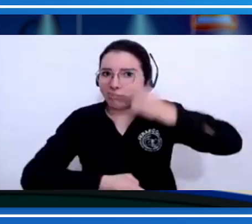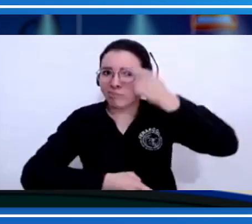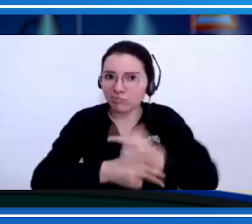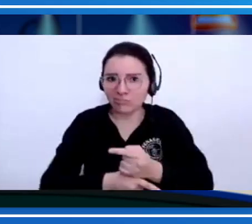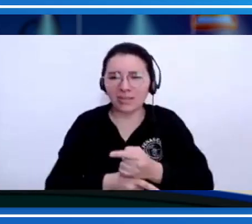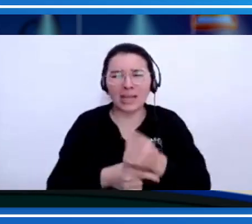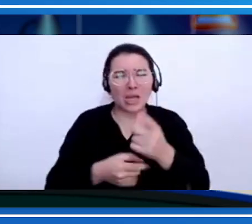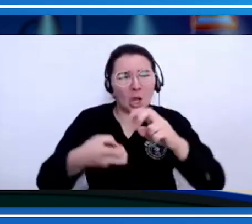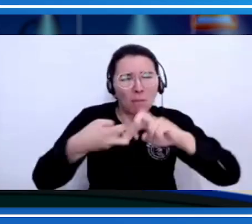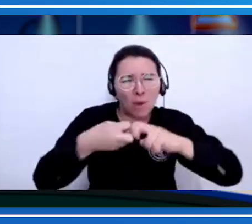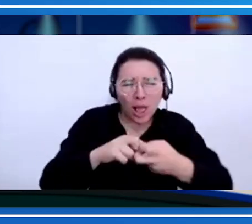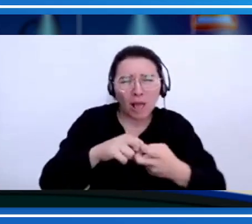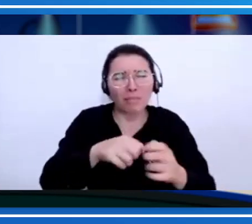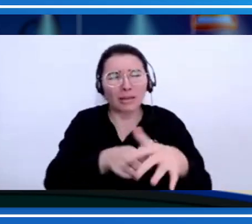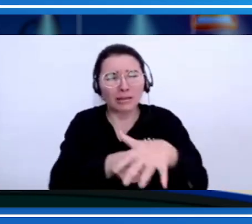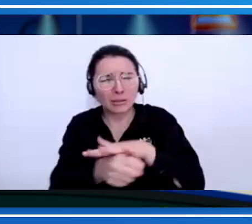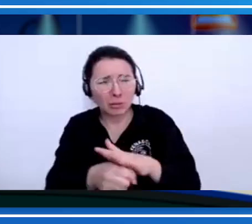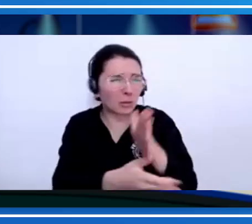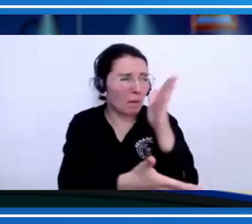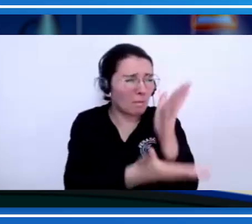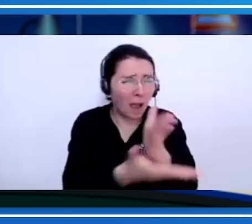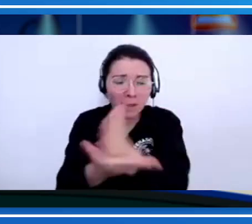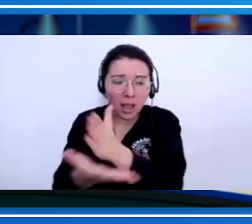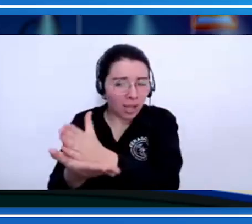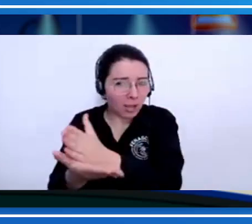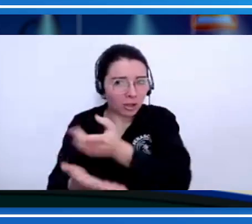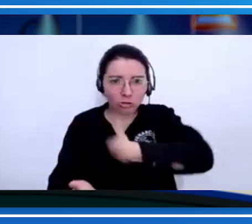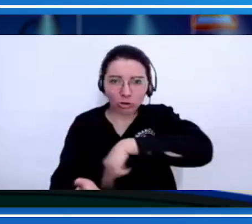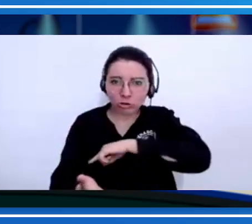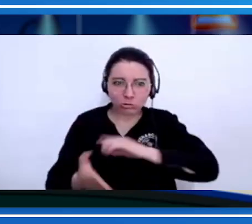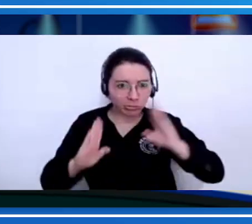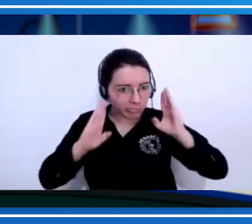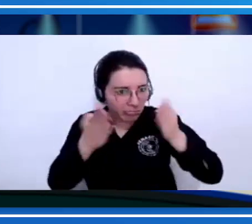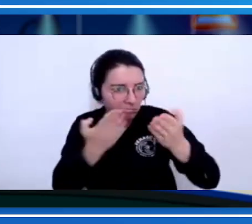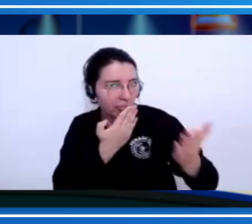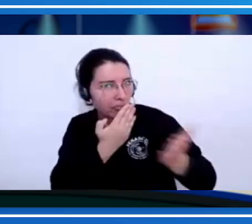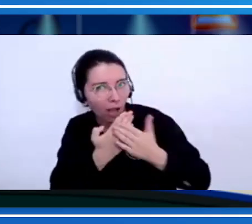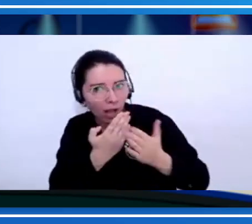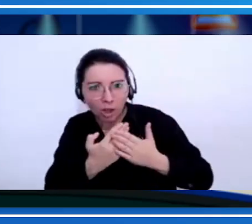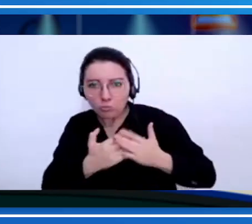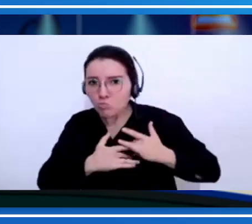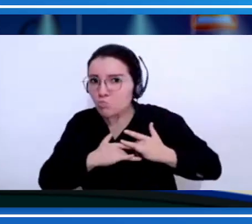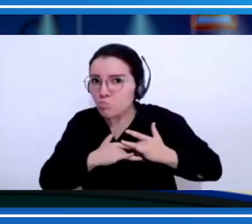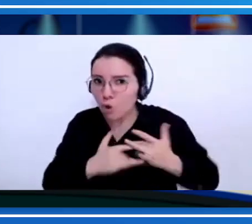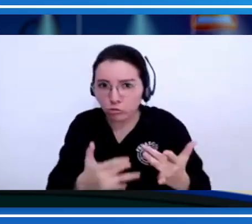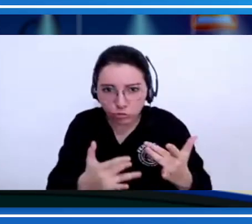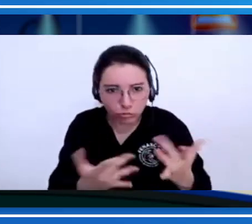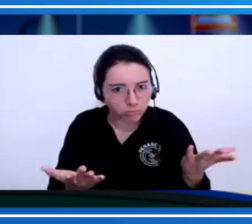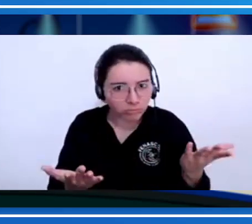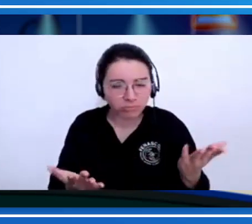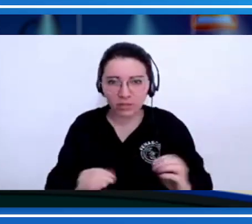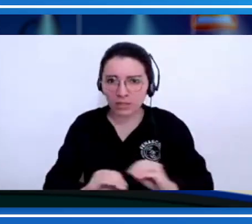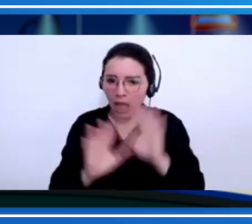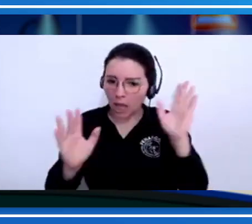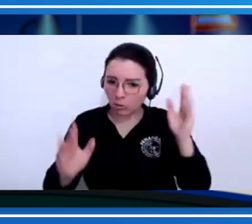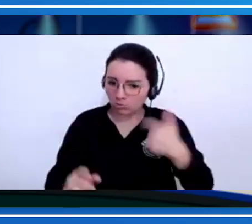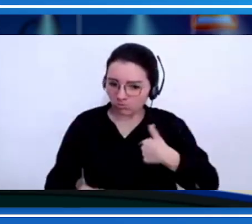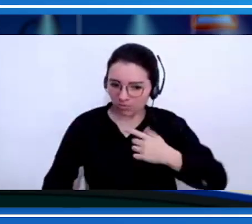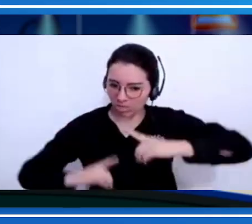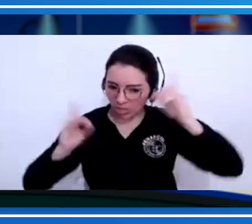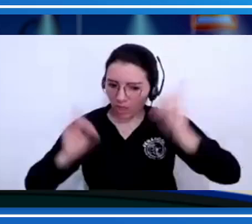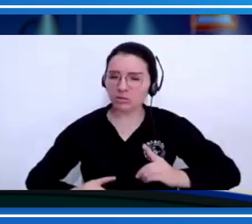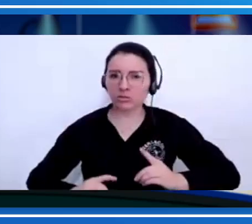dificultades que se presenten, pues estaremos en la disposición y en con la total determinación